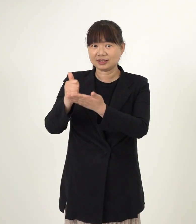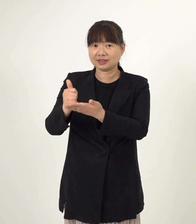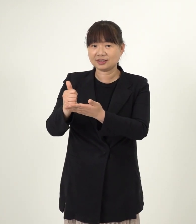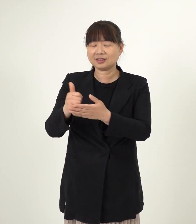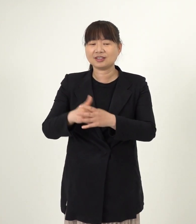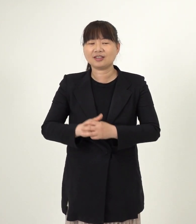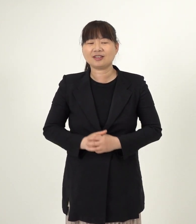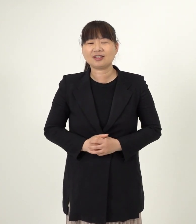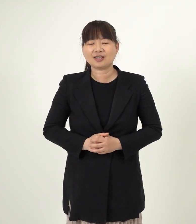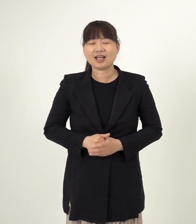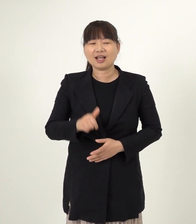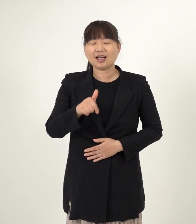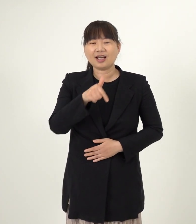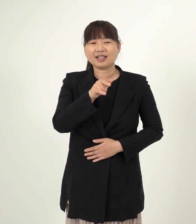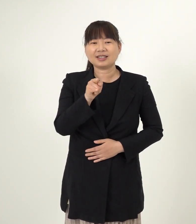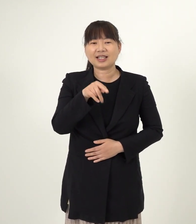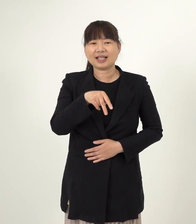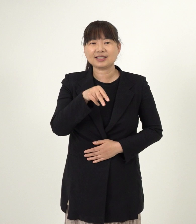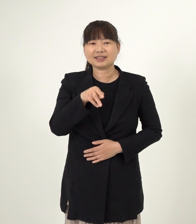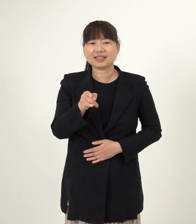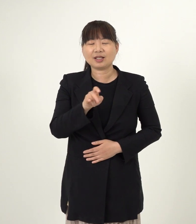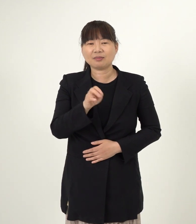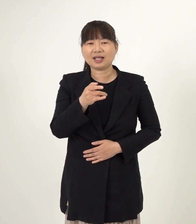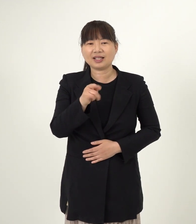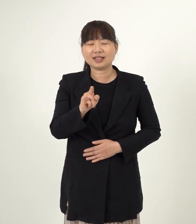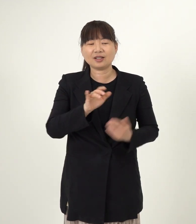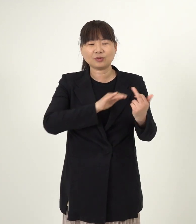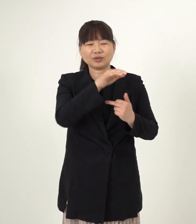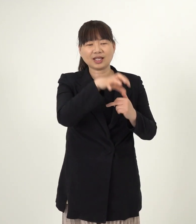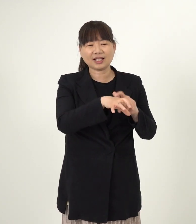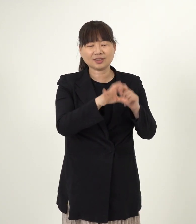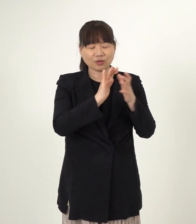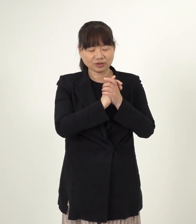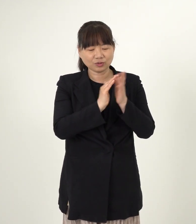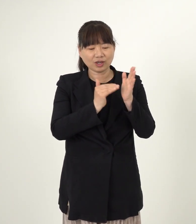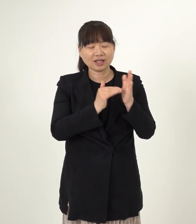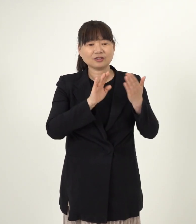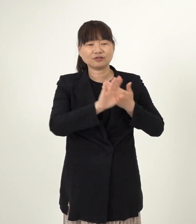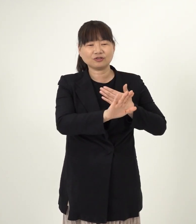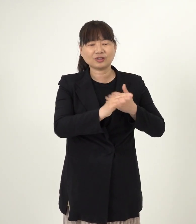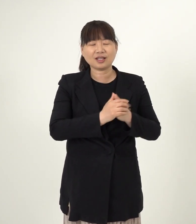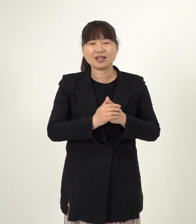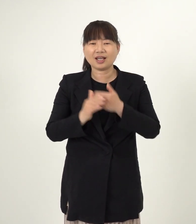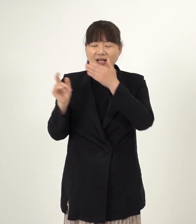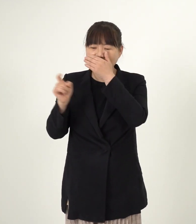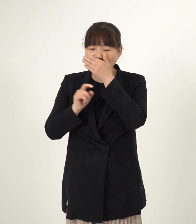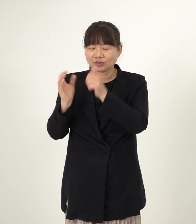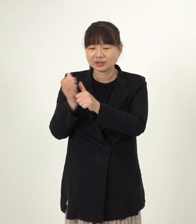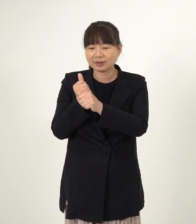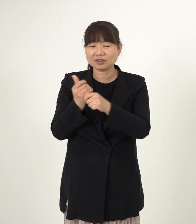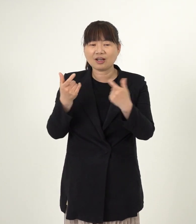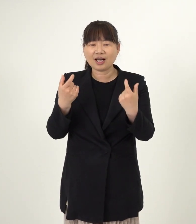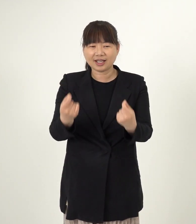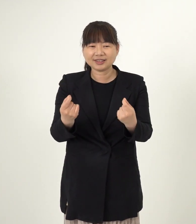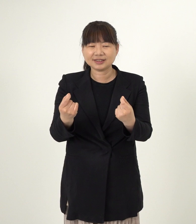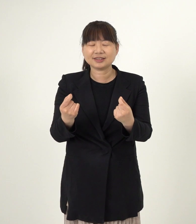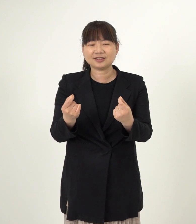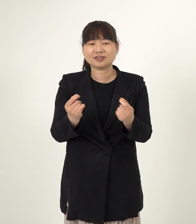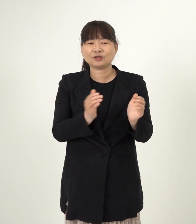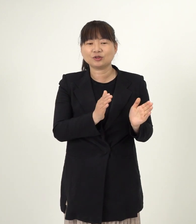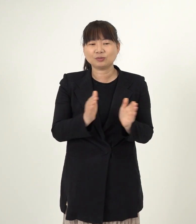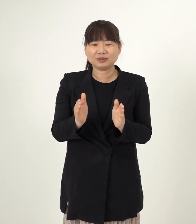예수님께서 겟세마네 동산에서 기도하신 이후에 강도를 잡는 것 같은 무장을